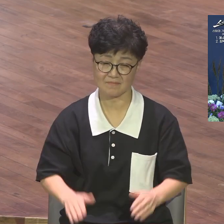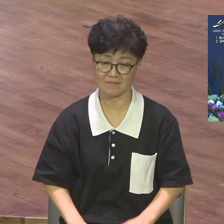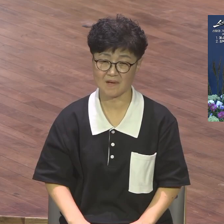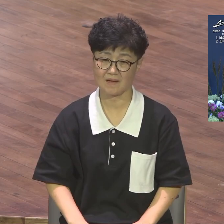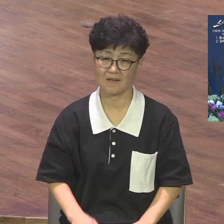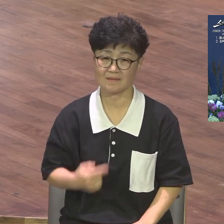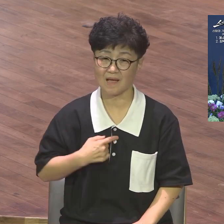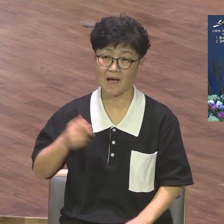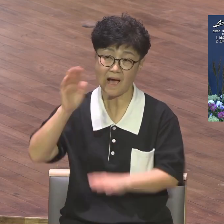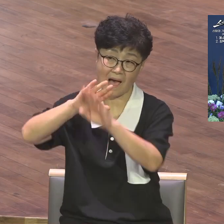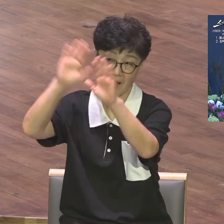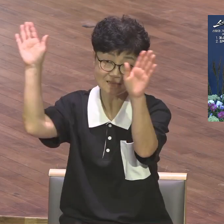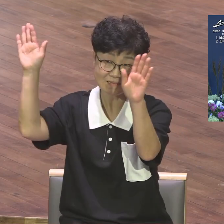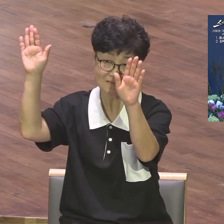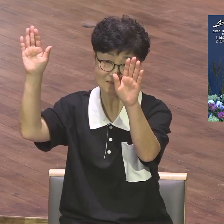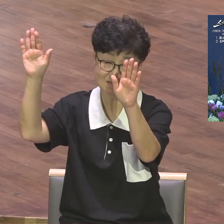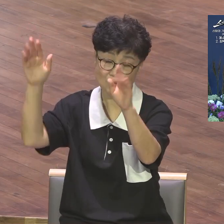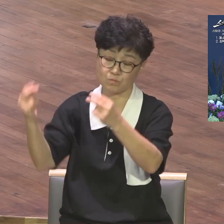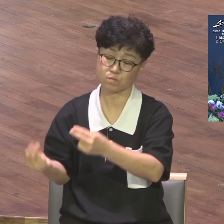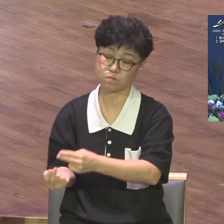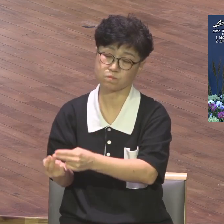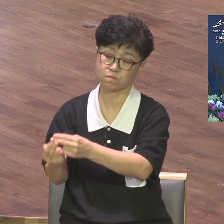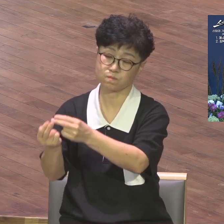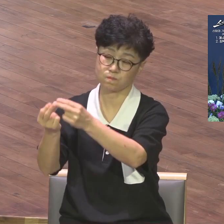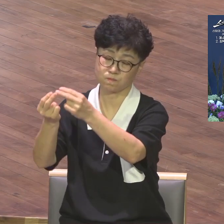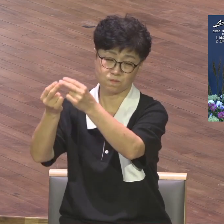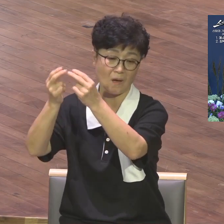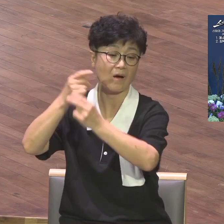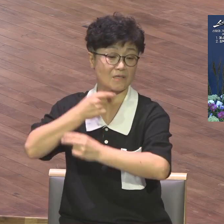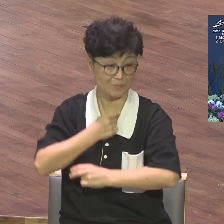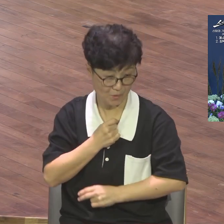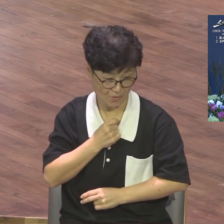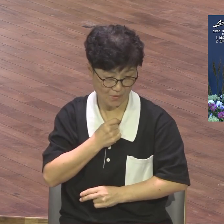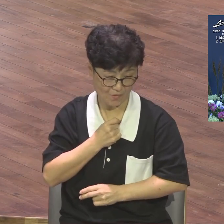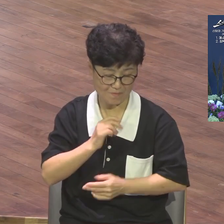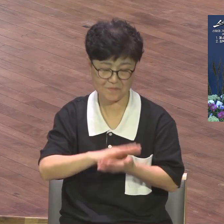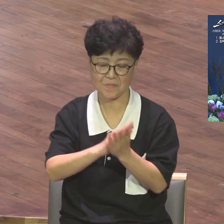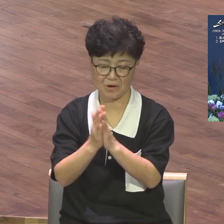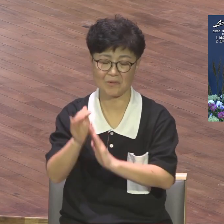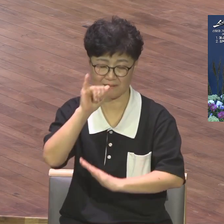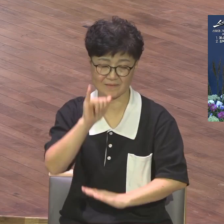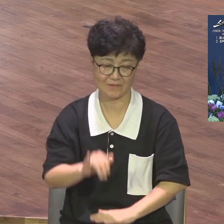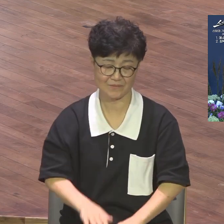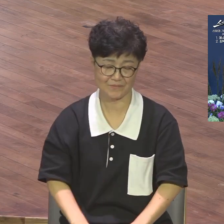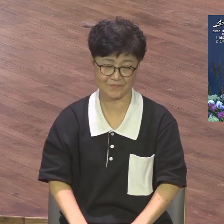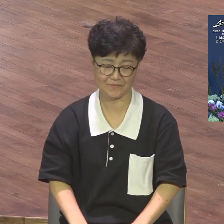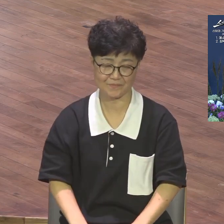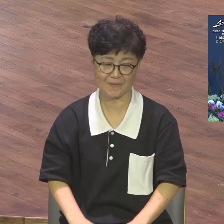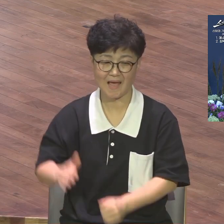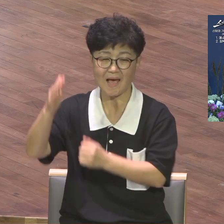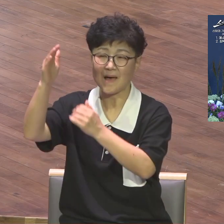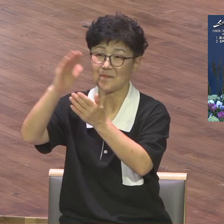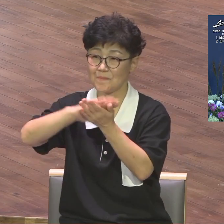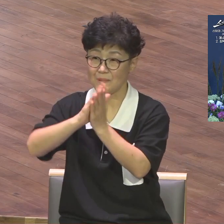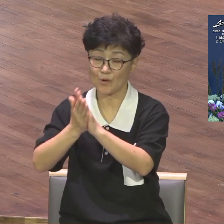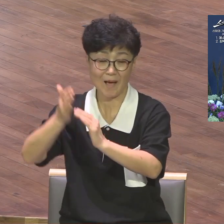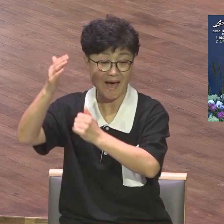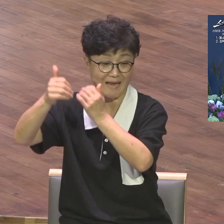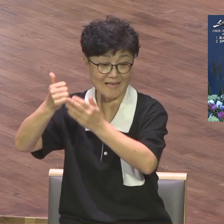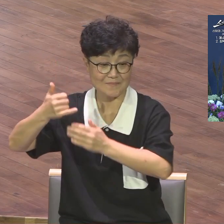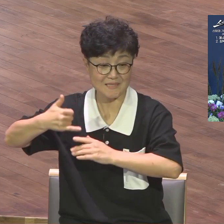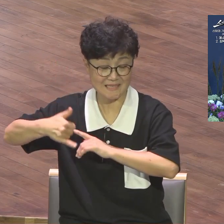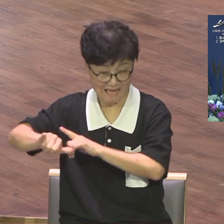하늘 창고에 쌓는 자가 되겠다는 그 결심을 하게 되어지는 겁니다. 이것이 바로 변화된 하나님 자녀가 된 변화된